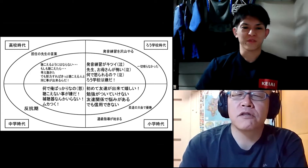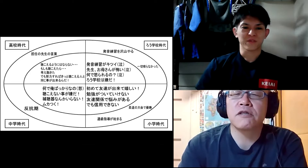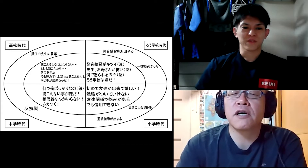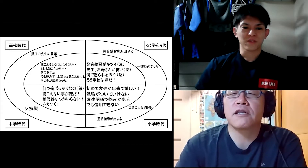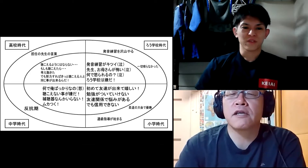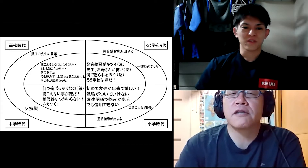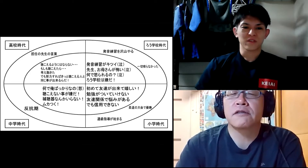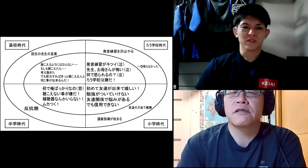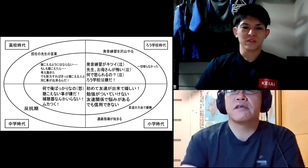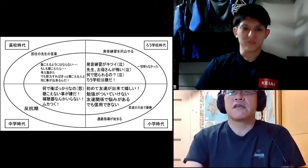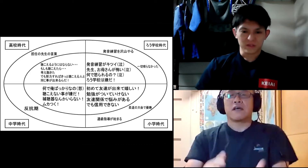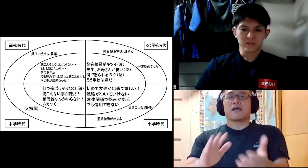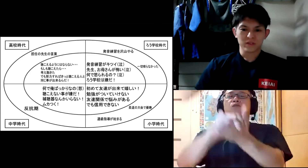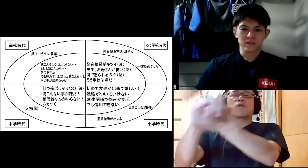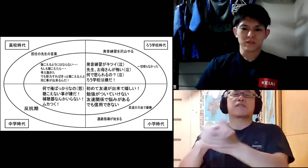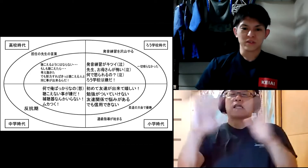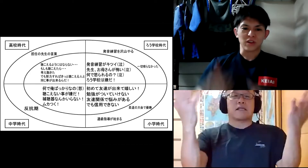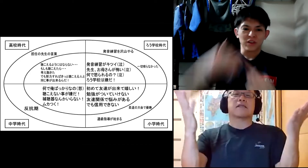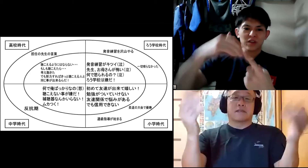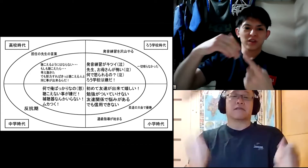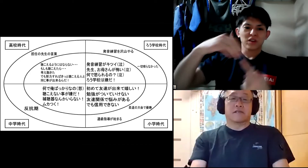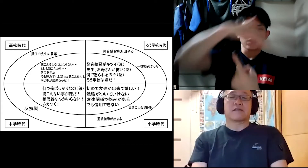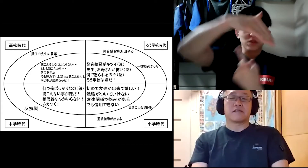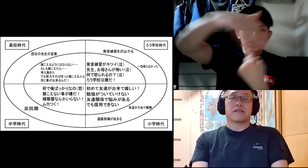友達全然いなかったんです。